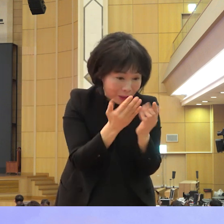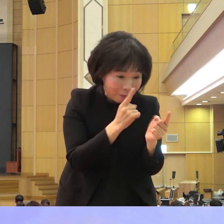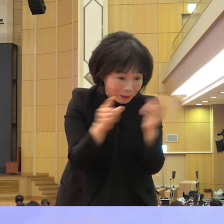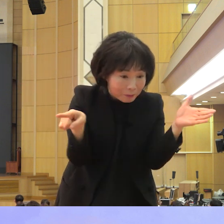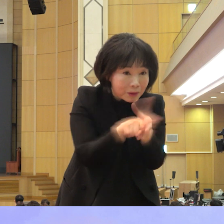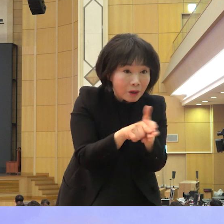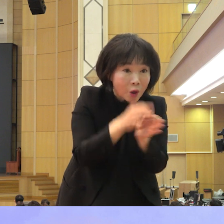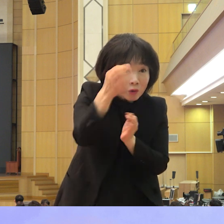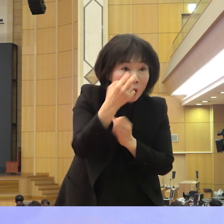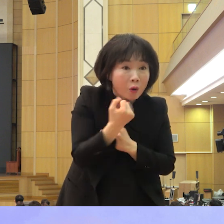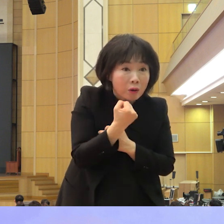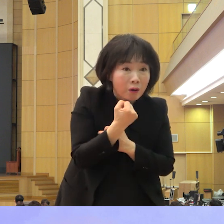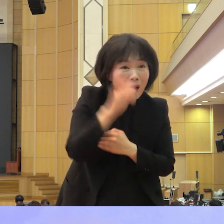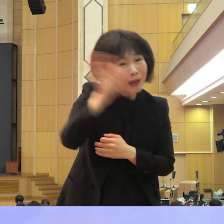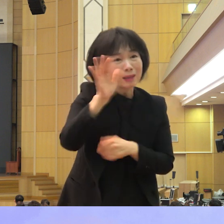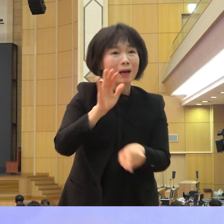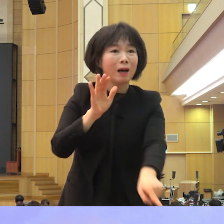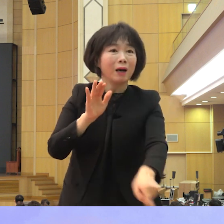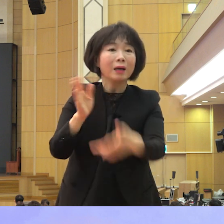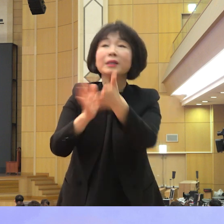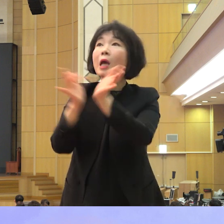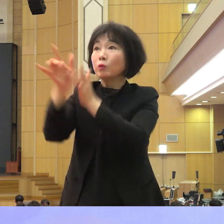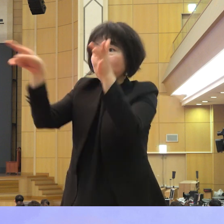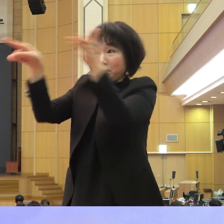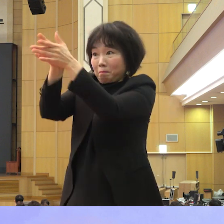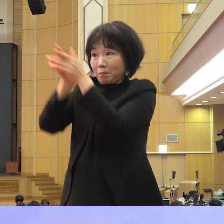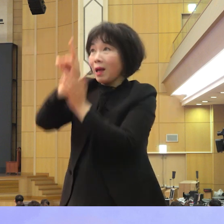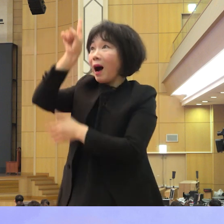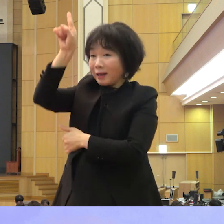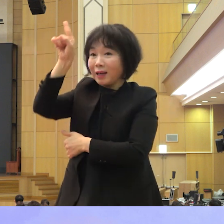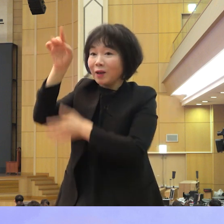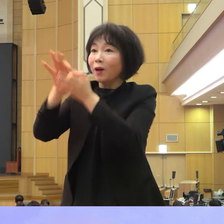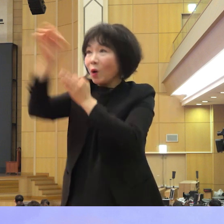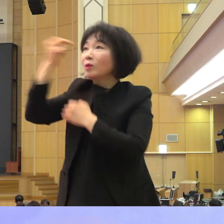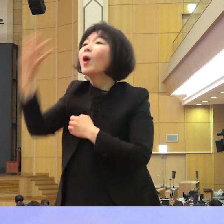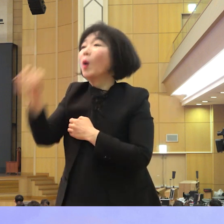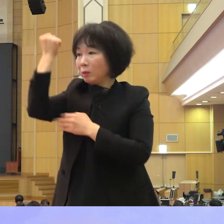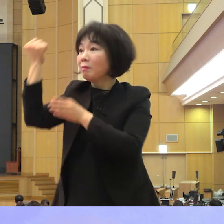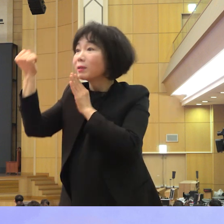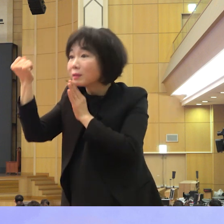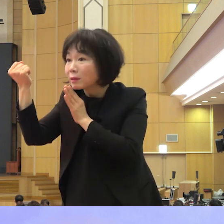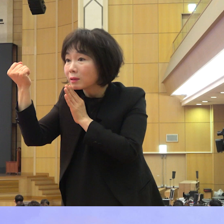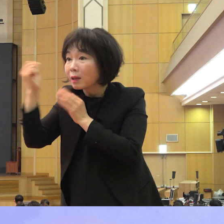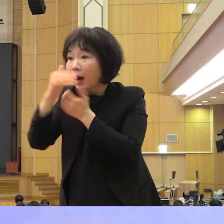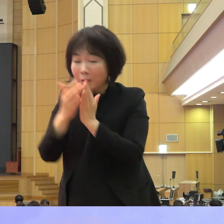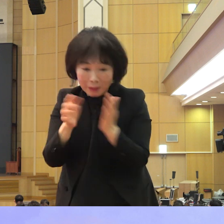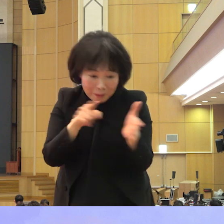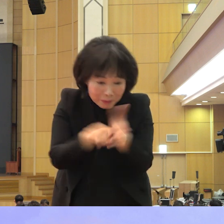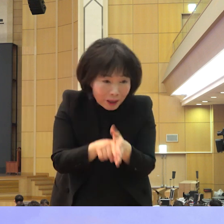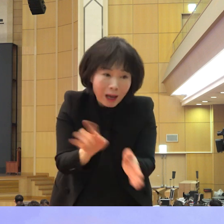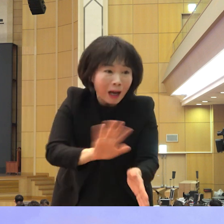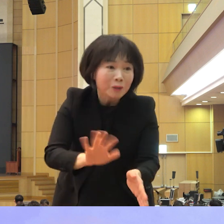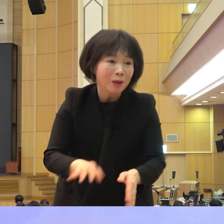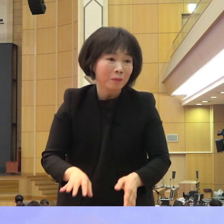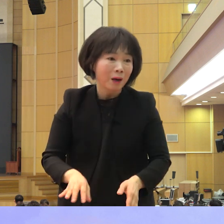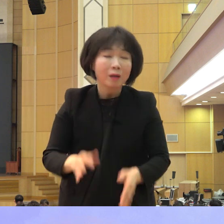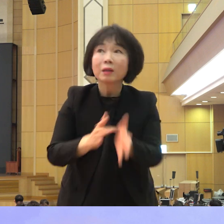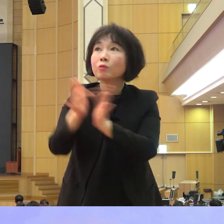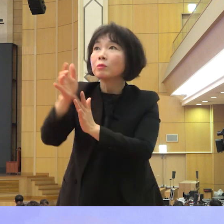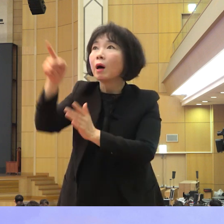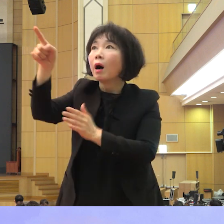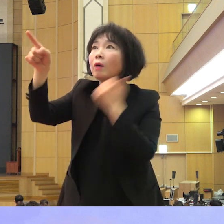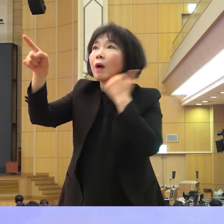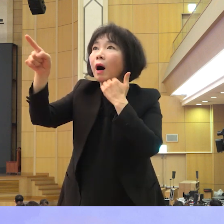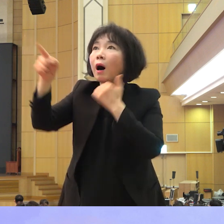성경 말씀을 통해서 예수님을 증거하고 예수님을 알게 하고 예수님을 믿게 해서 예수님이 구주로구나,